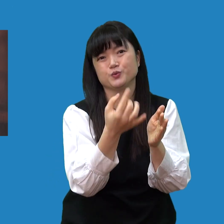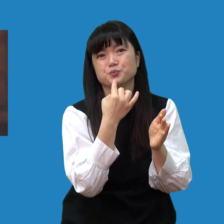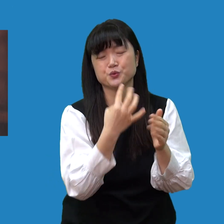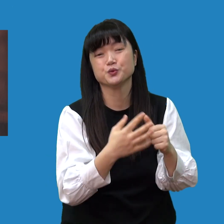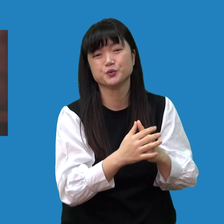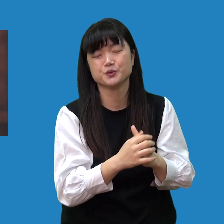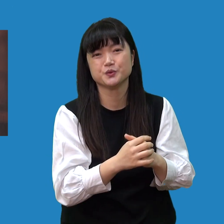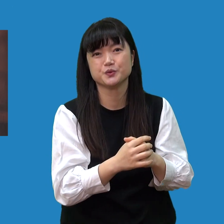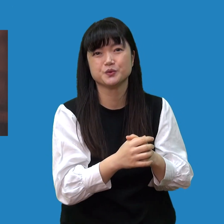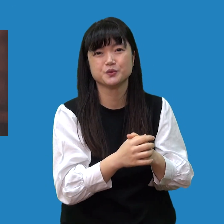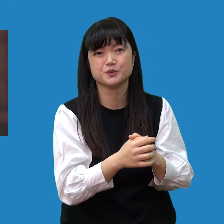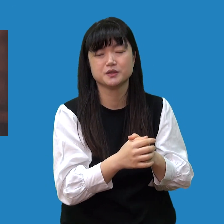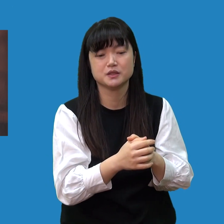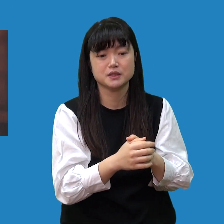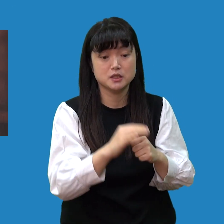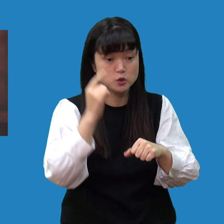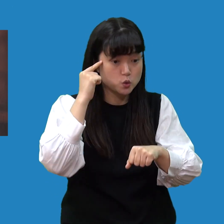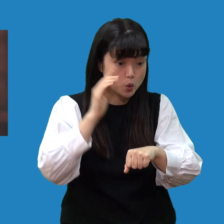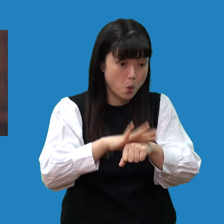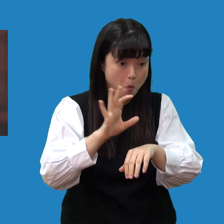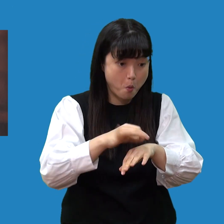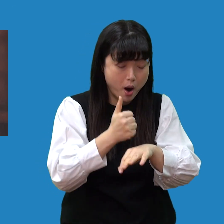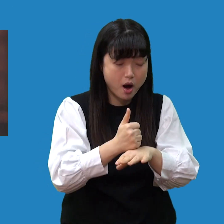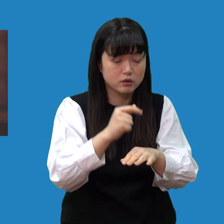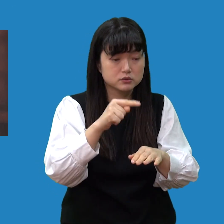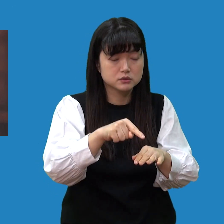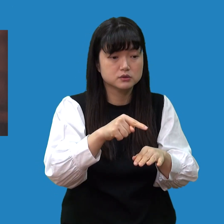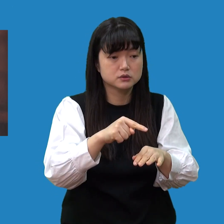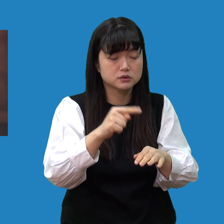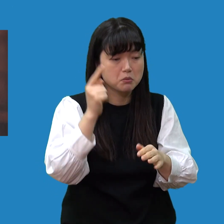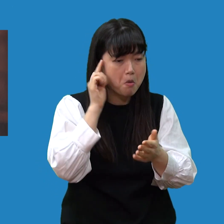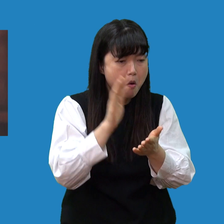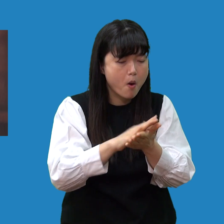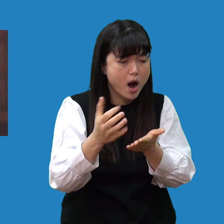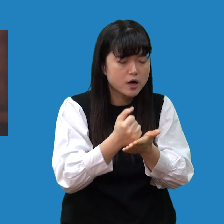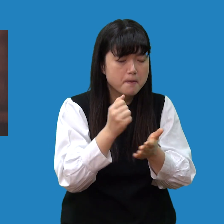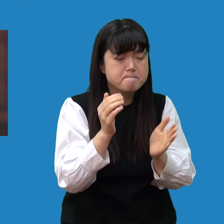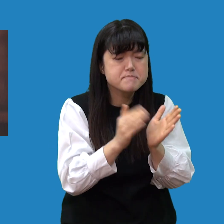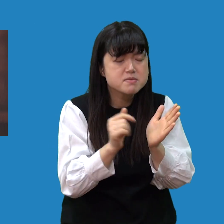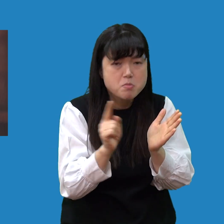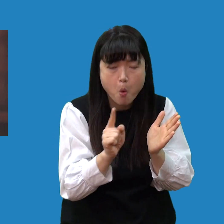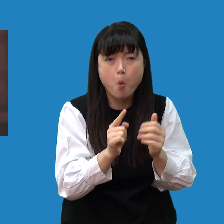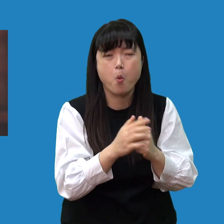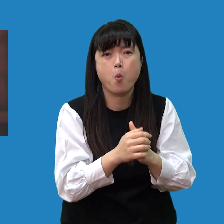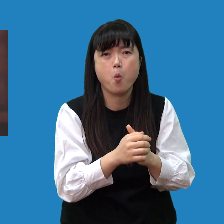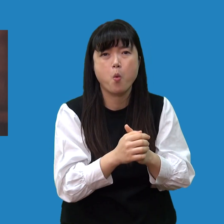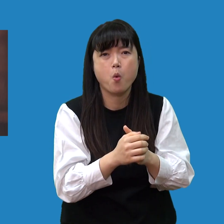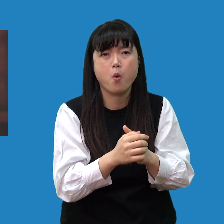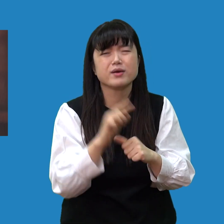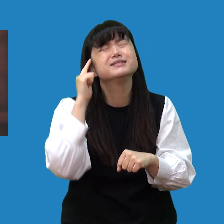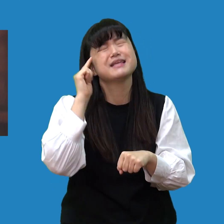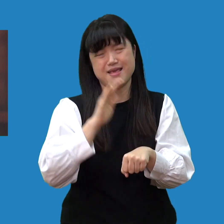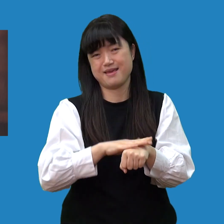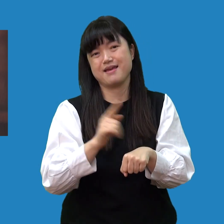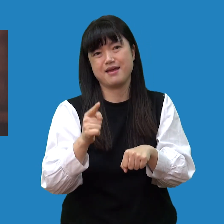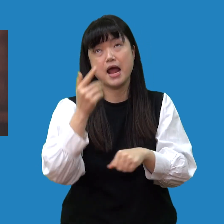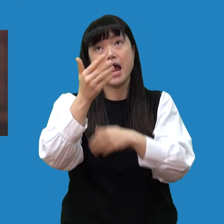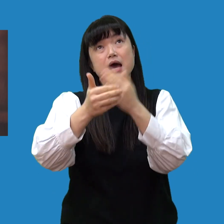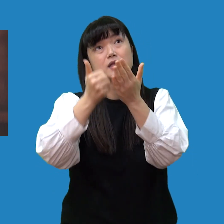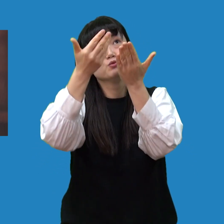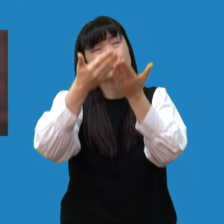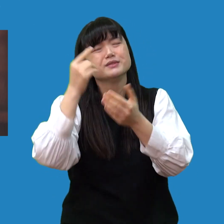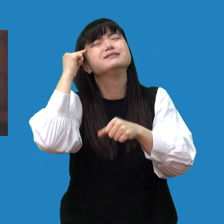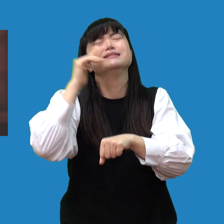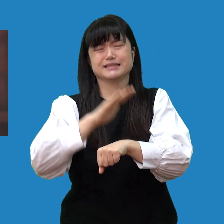솔로몬이 자기 시대에 그런 평화를 가져올 수 있었던 중요한 비밀, 그 비밀은 지혜 때문이에요. 그가